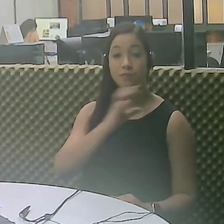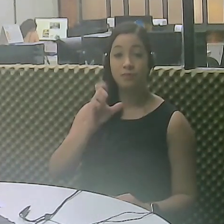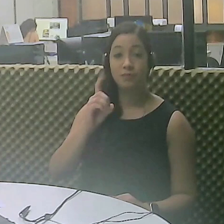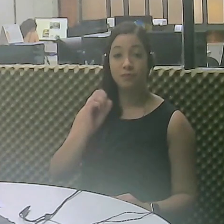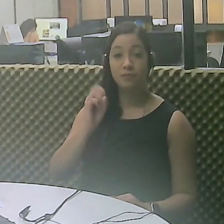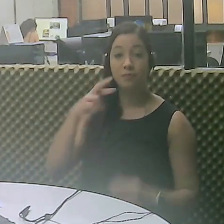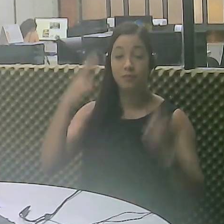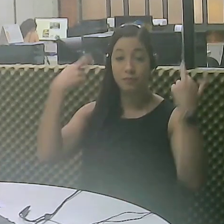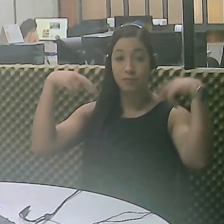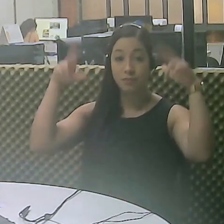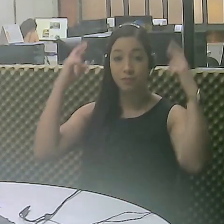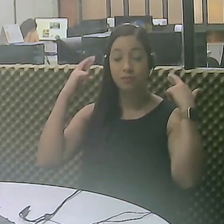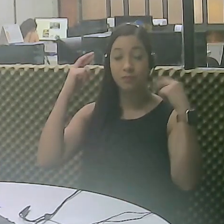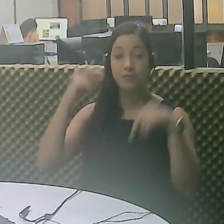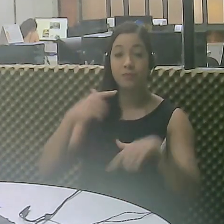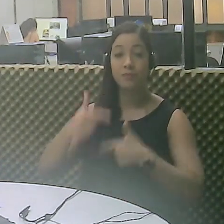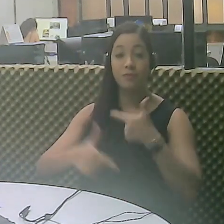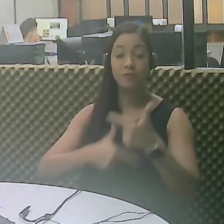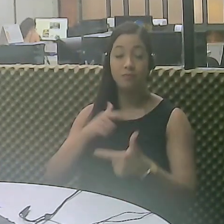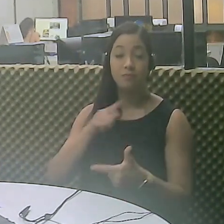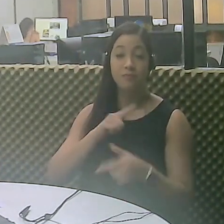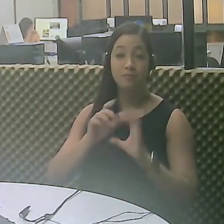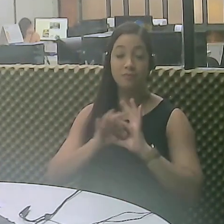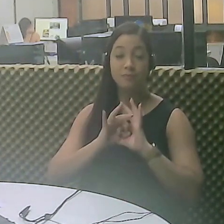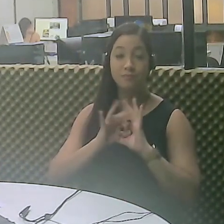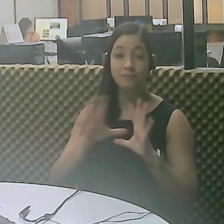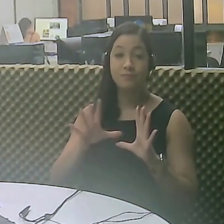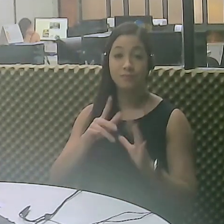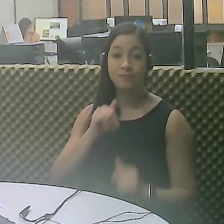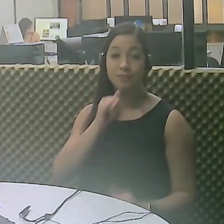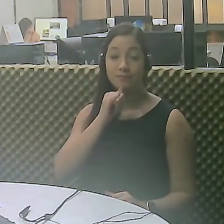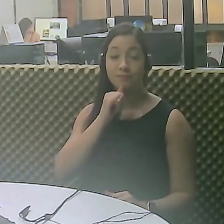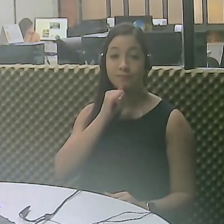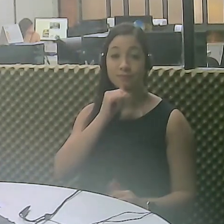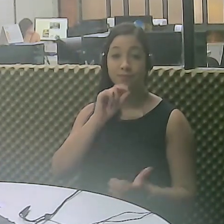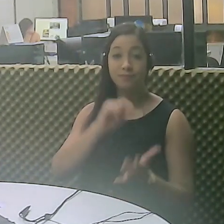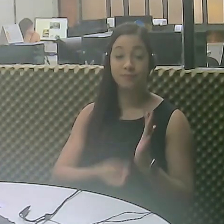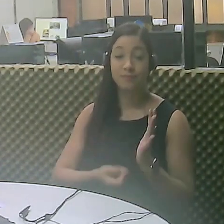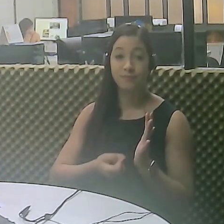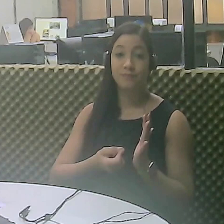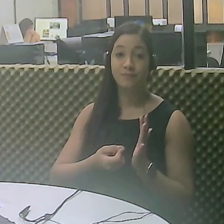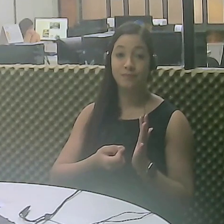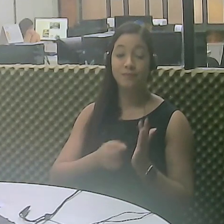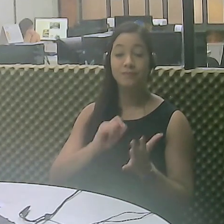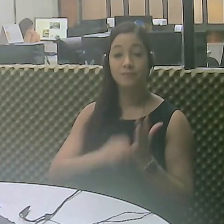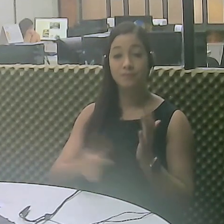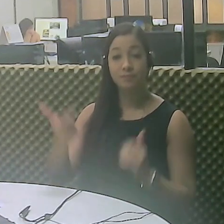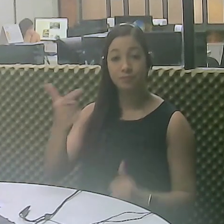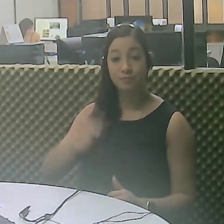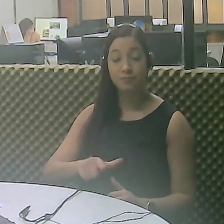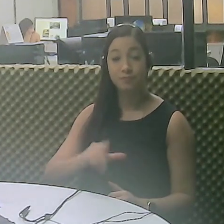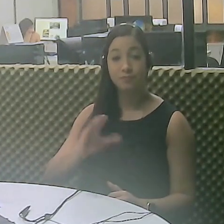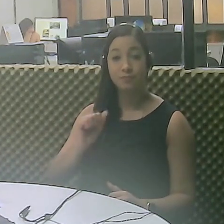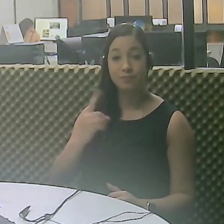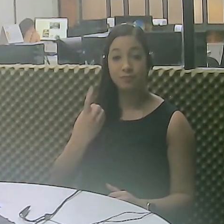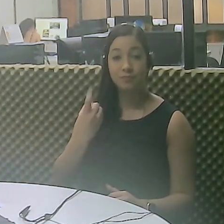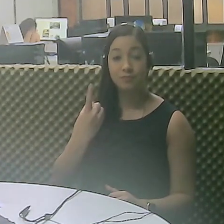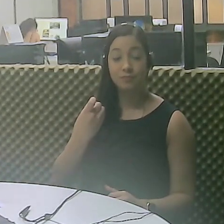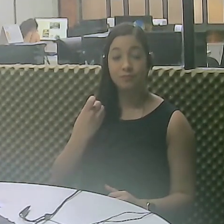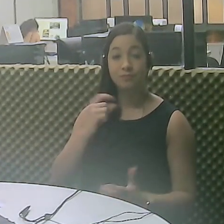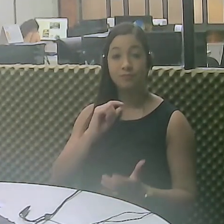Edson Carneiro. Entre os serviços disponibilizados estão cadastramento e recadastramento do CAD